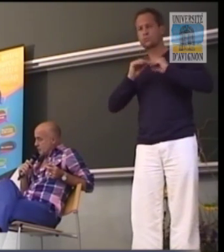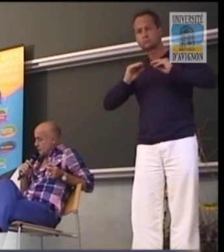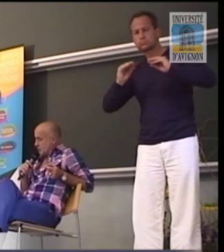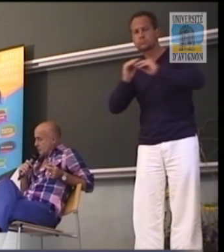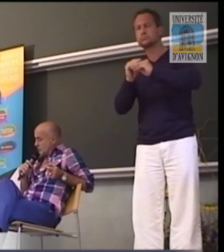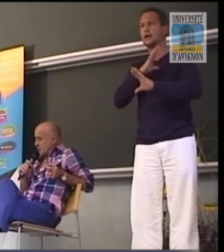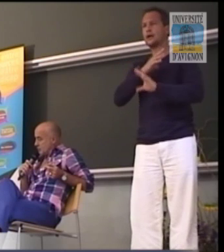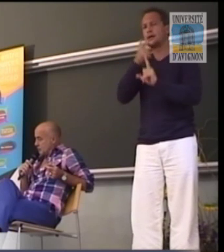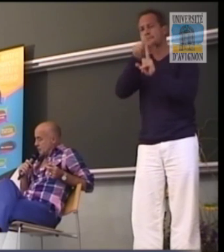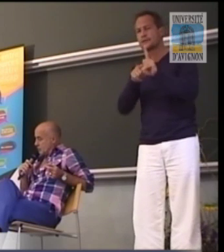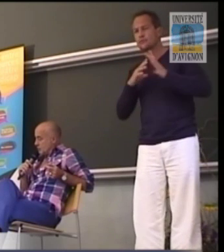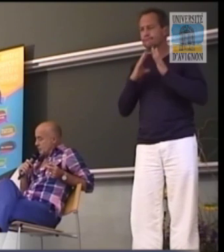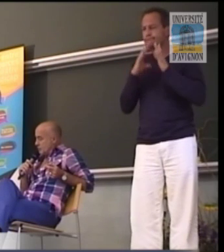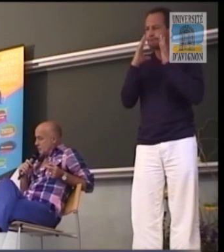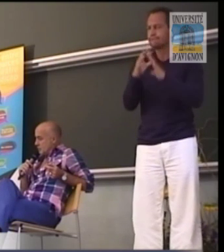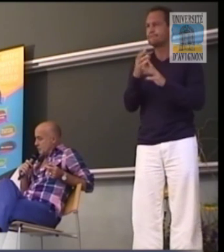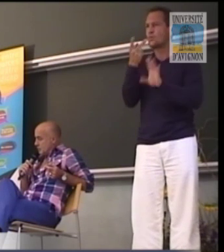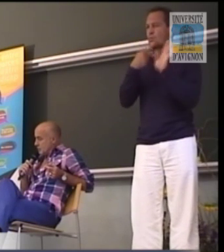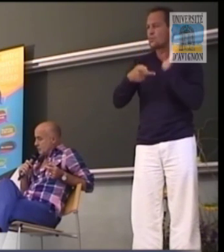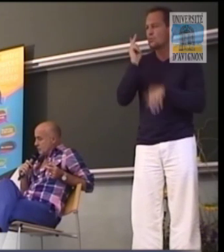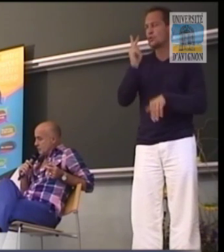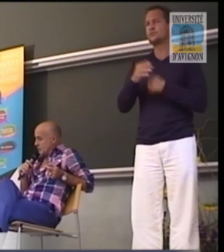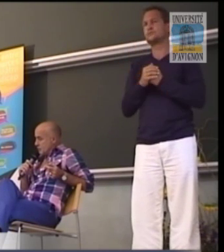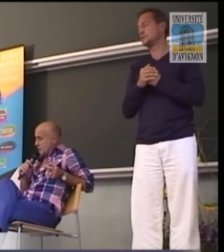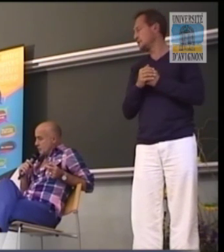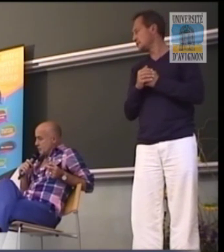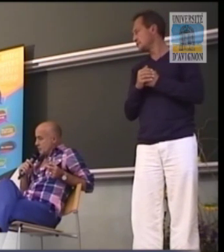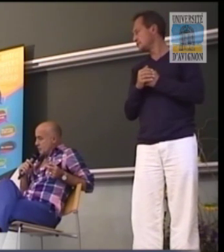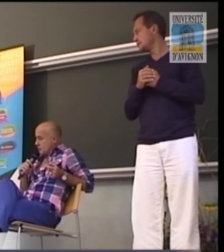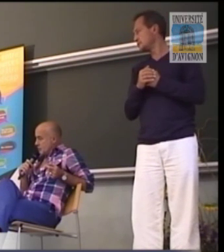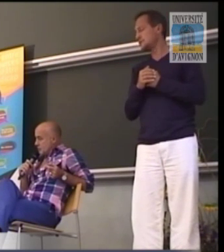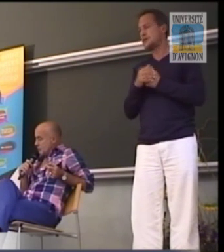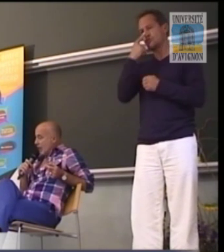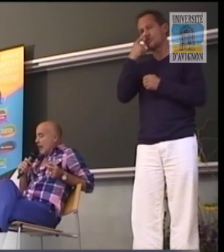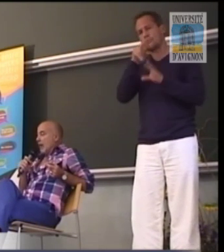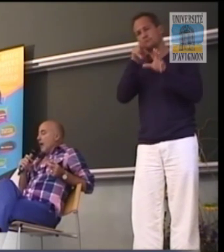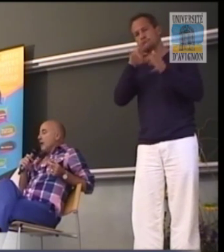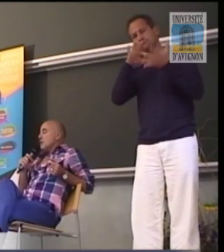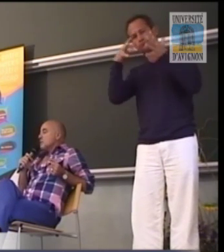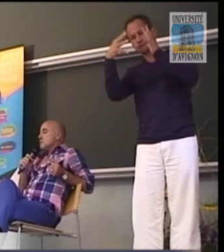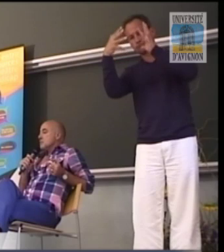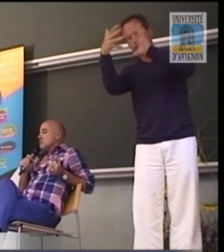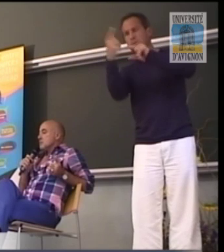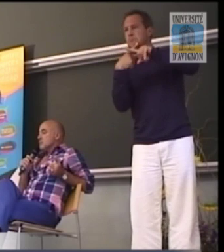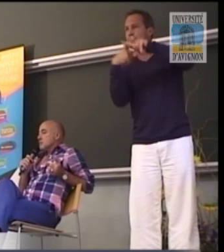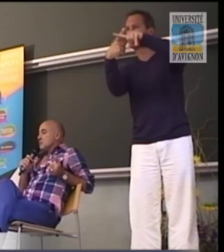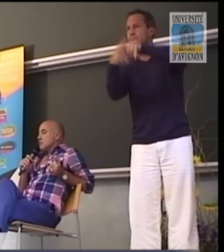plus de quel côté, enfin des deux côtés, est-ce qu'il y a, est-ce que ça progresse quoi en gros? Alors,